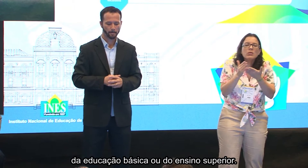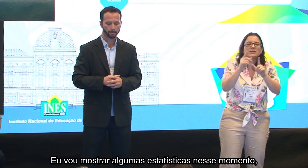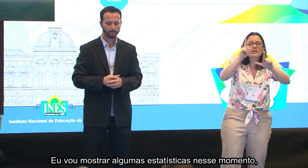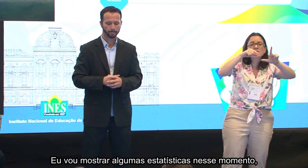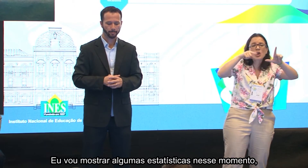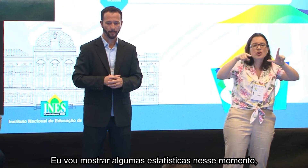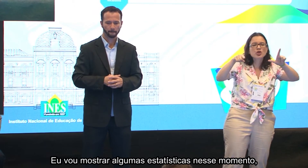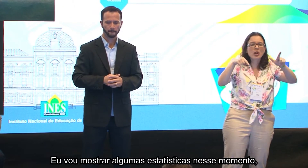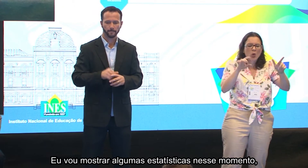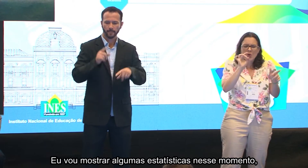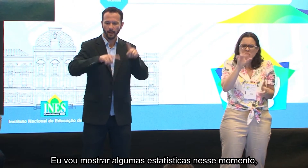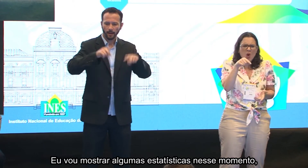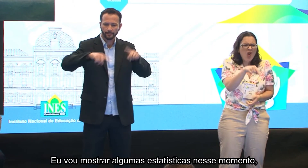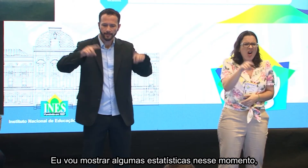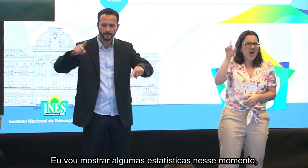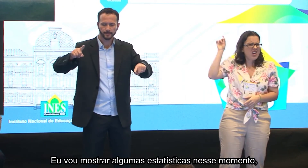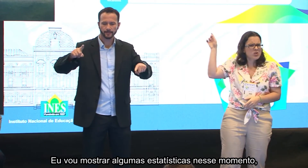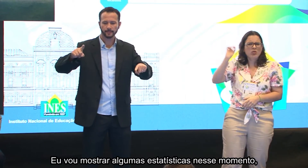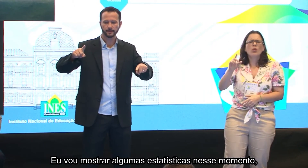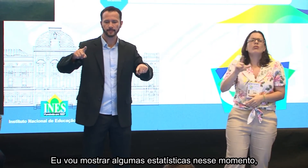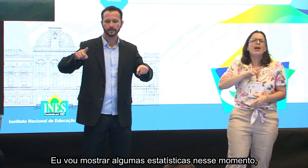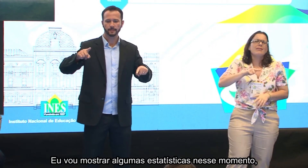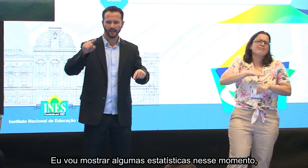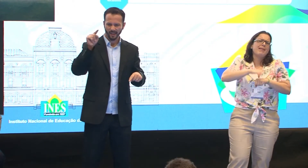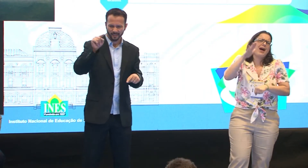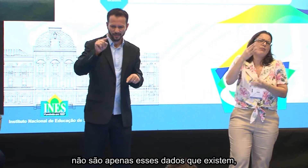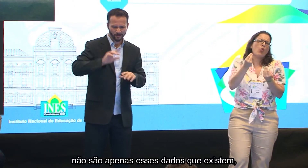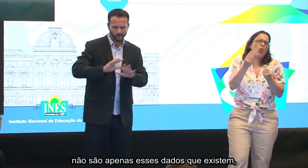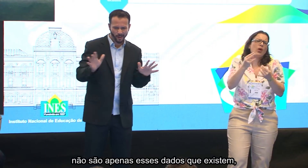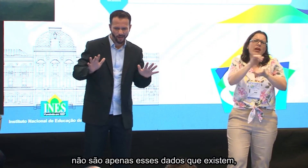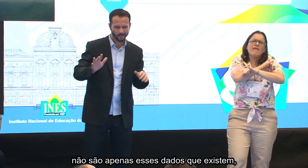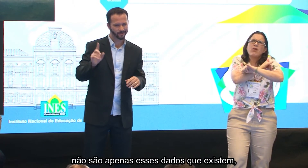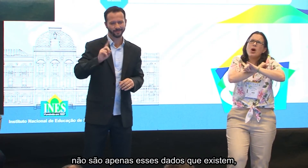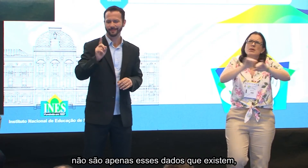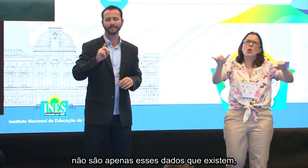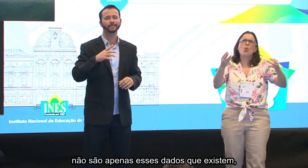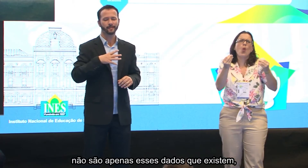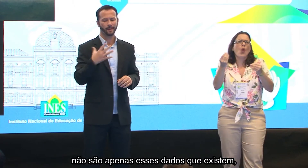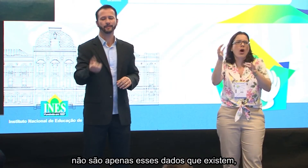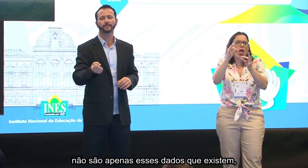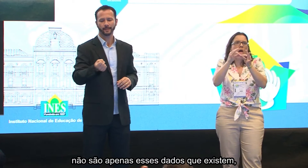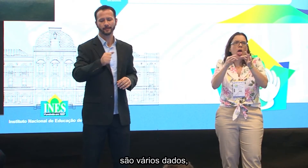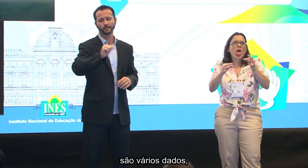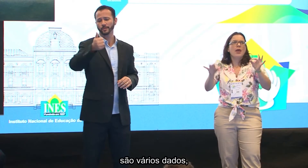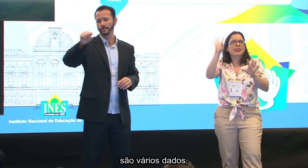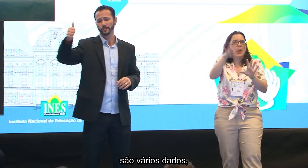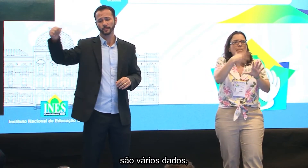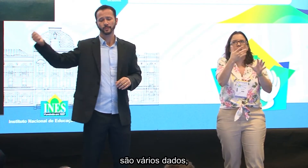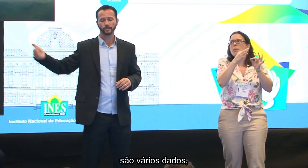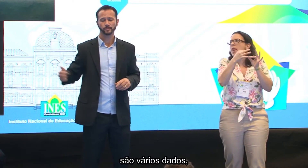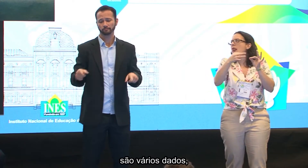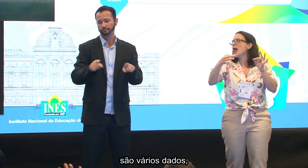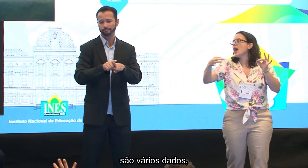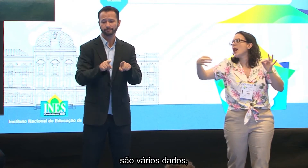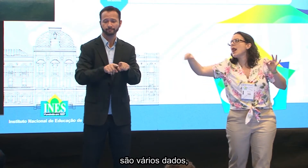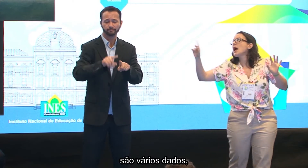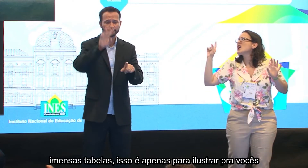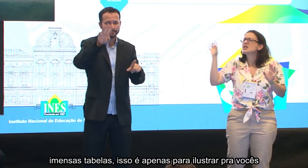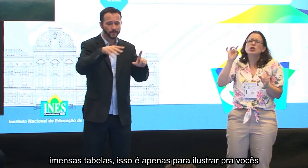E eu vou mostrar algumas estatísticas nesse momento. E não são apenas esses dados que existem. São vários dados,